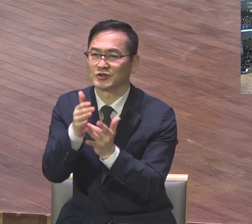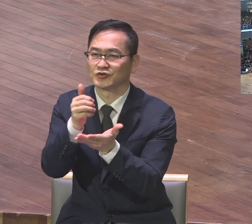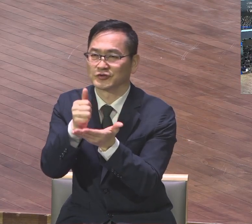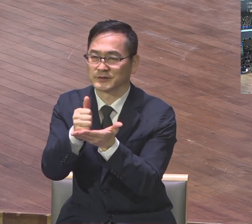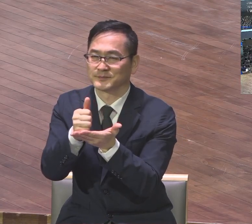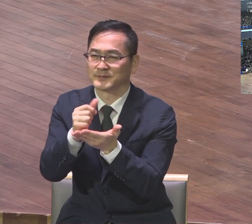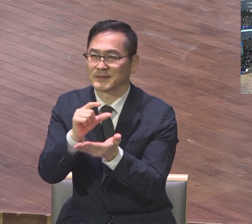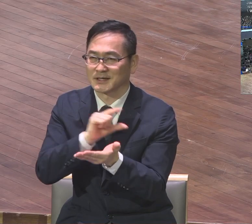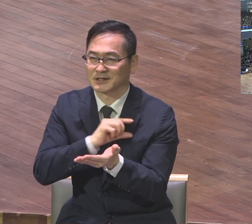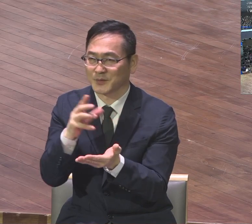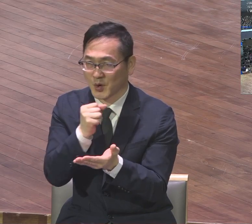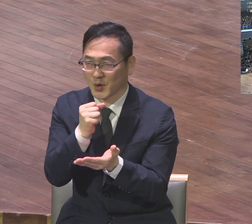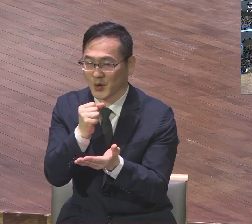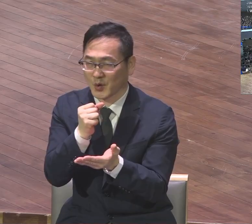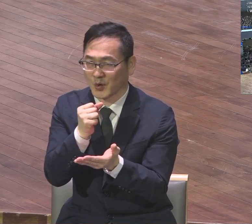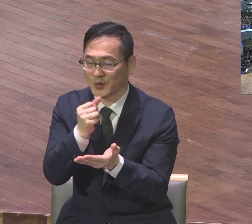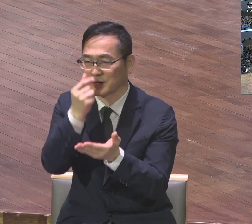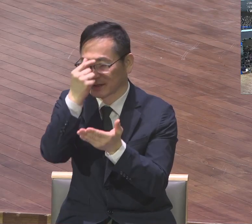그리스도의 이름으로